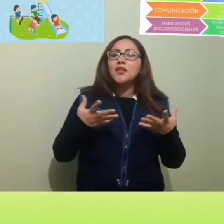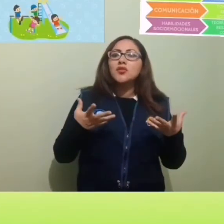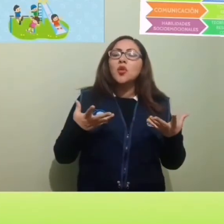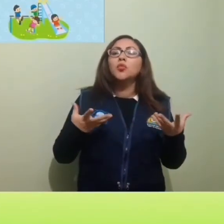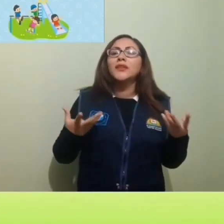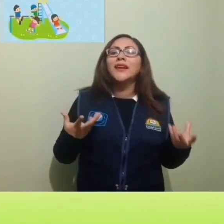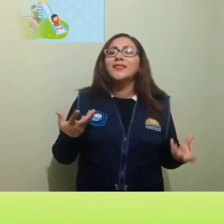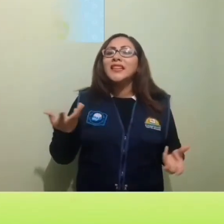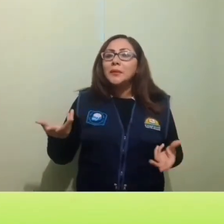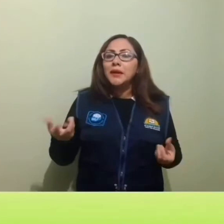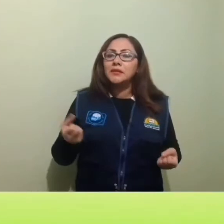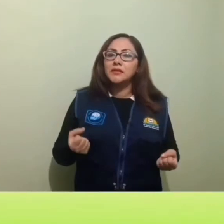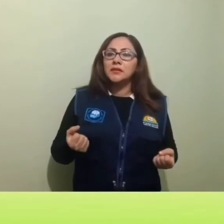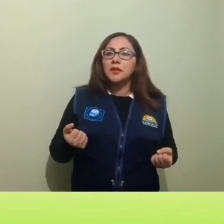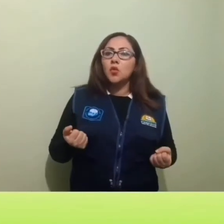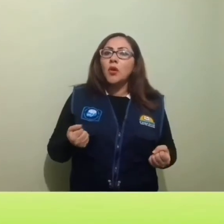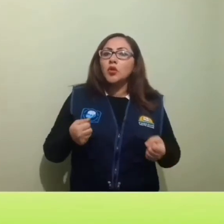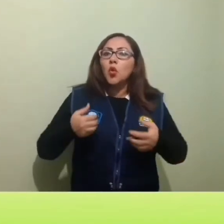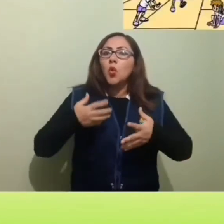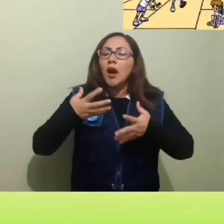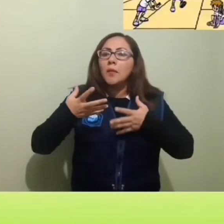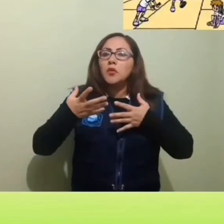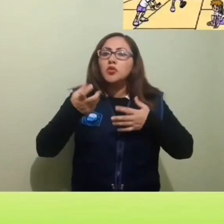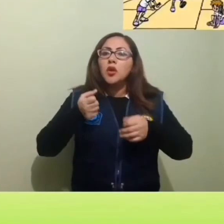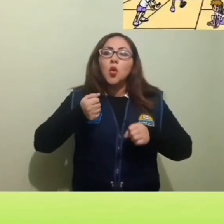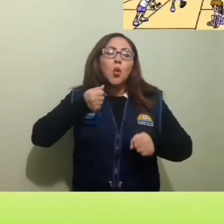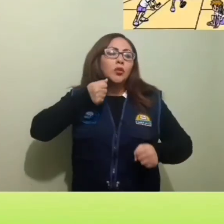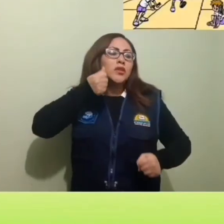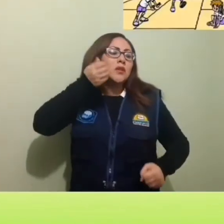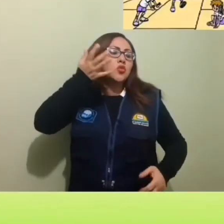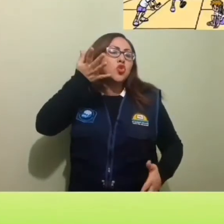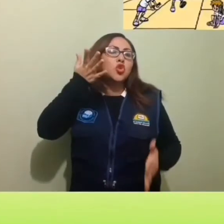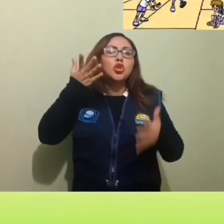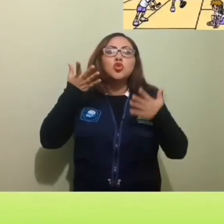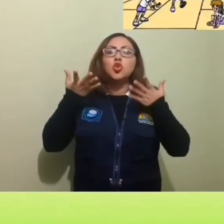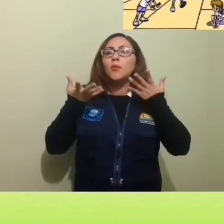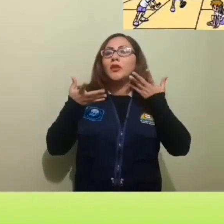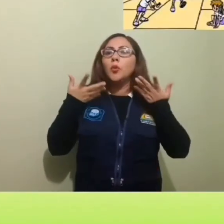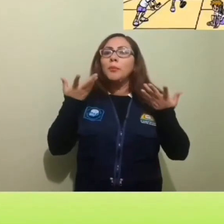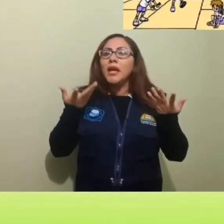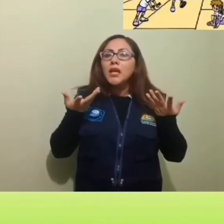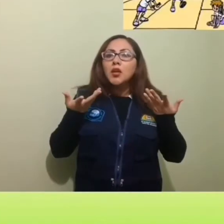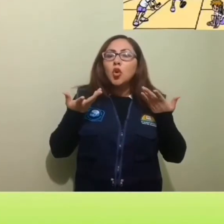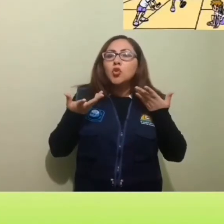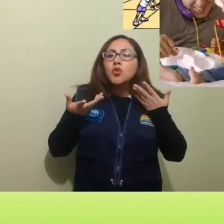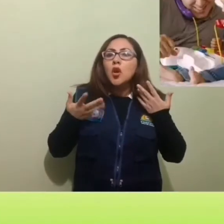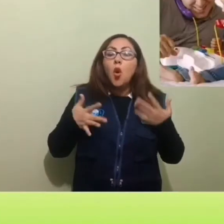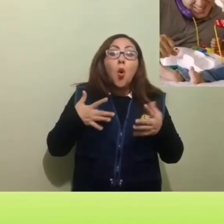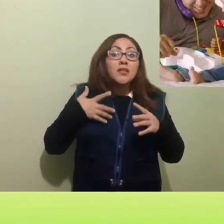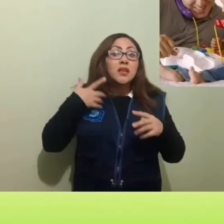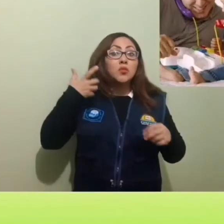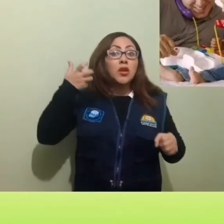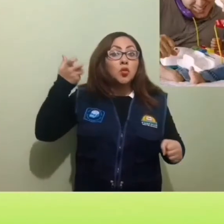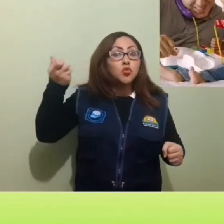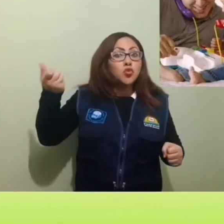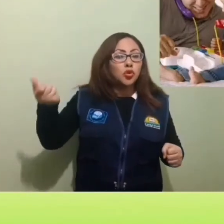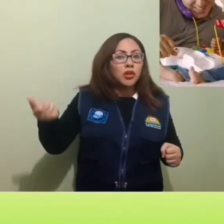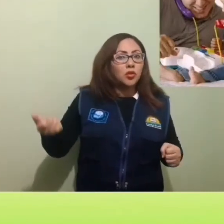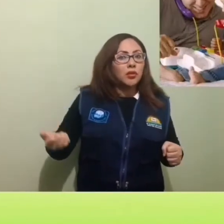comunicativas Cuando jugamos, cuando hacemos sonidos sonomatopeicos O hacemos algún sonido del